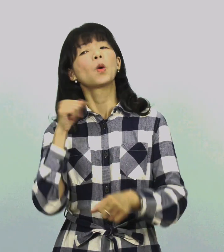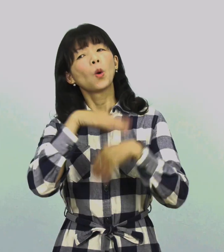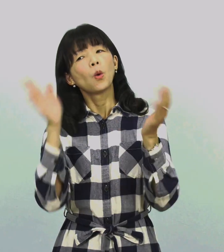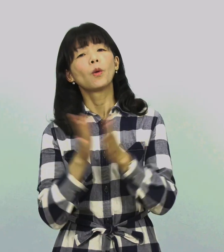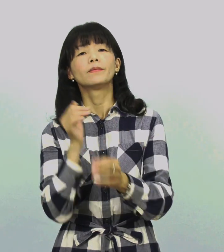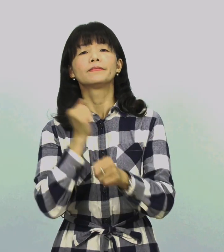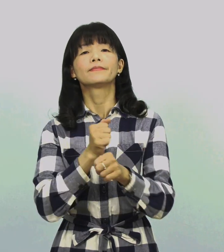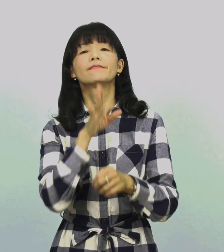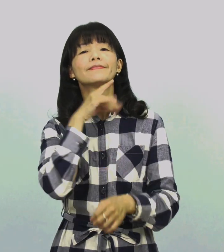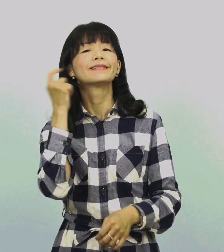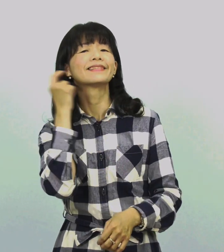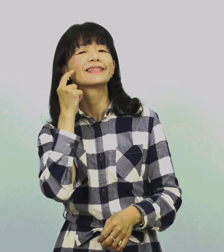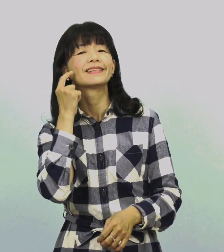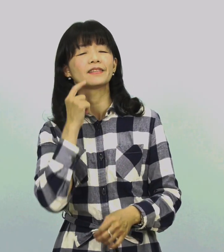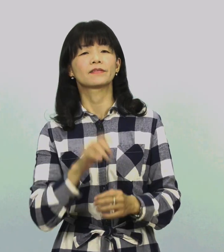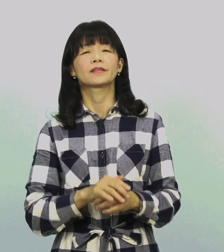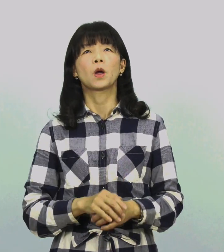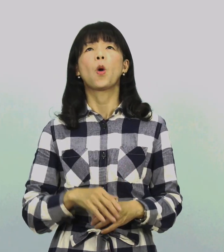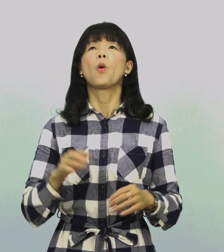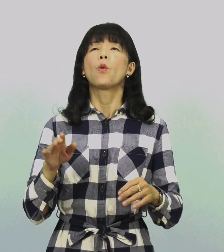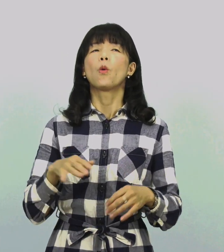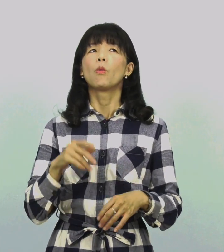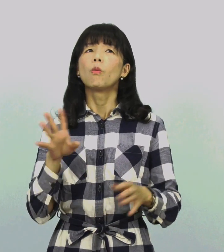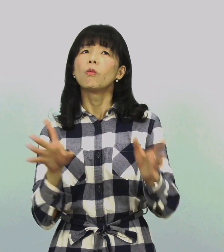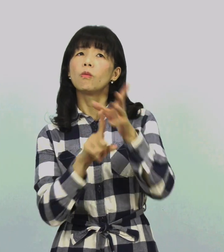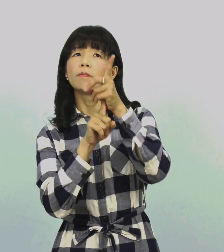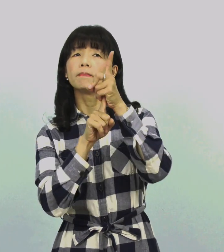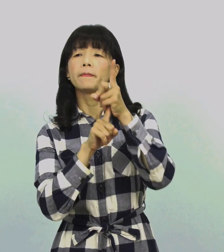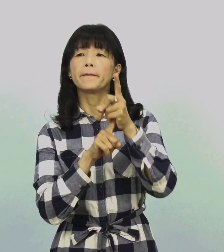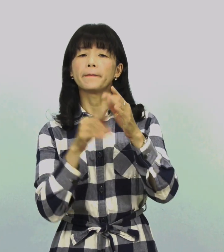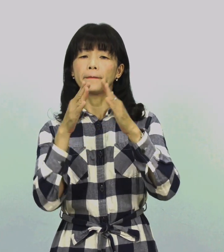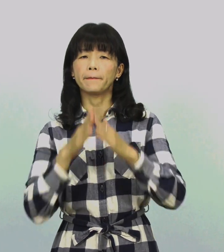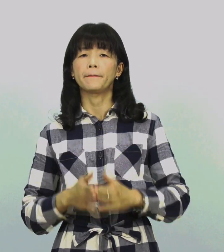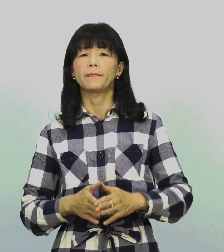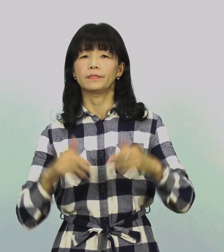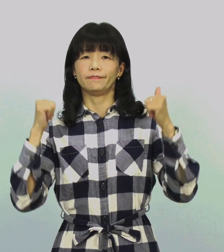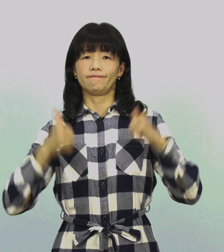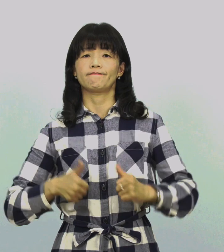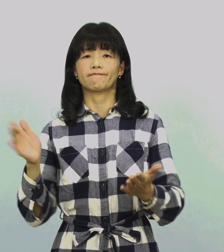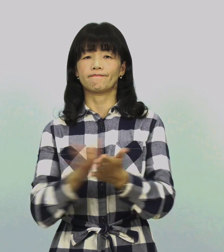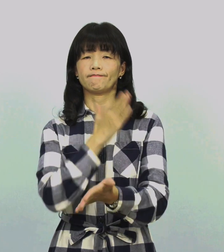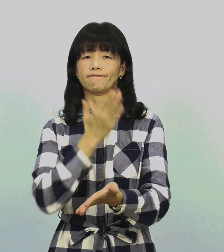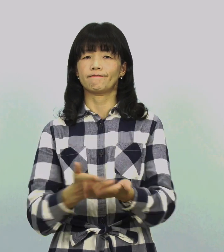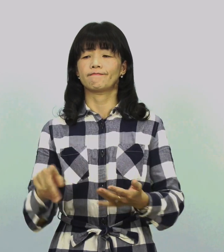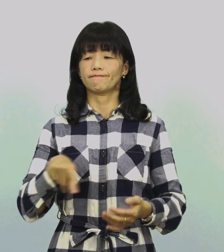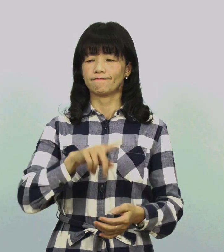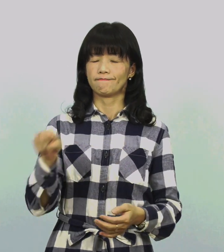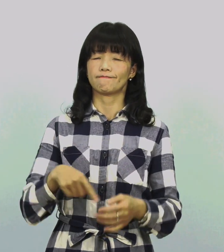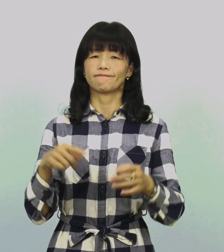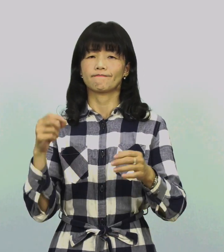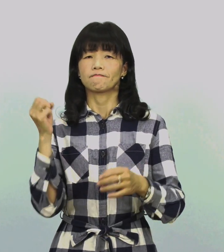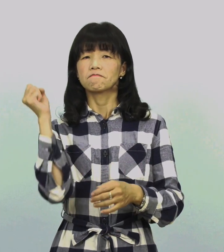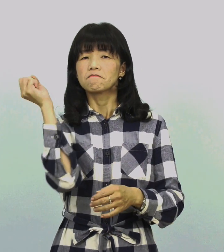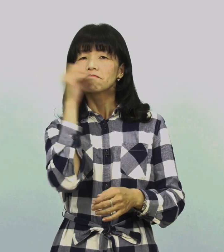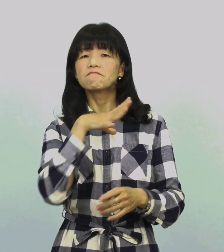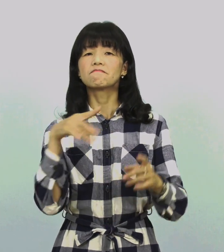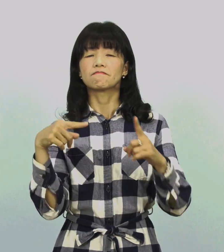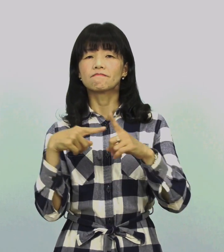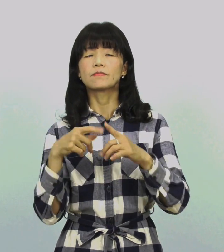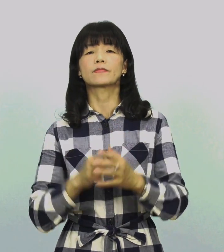一些表面功夫而已。因此神要审判他们。我们都可能假冒